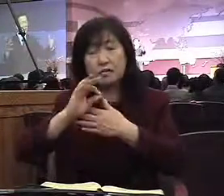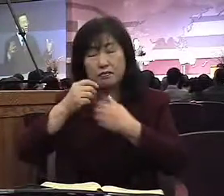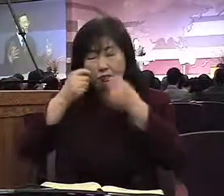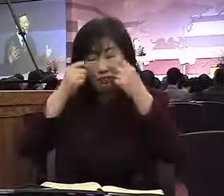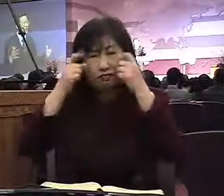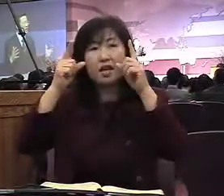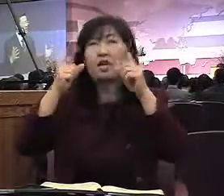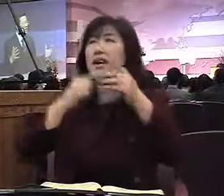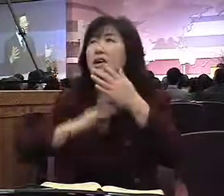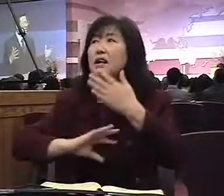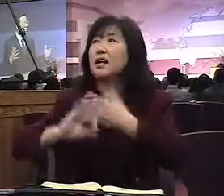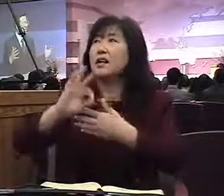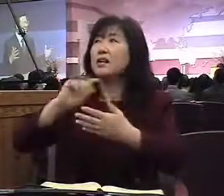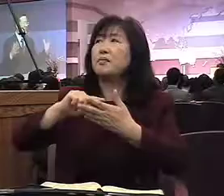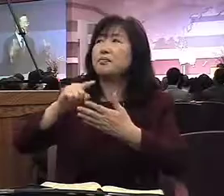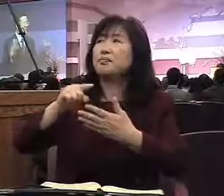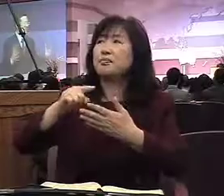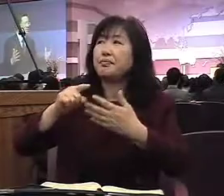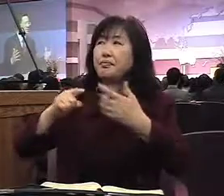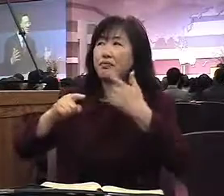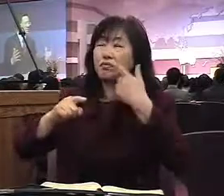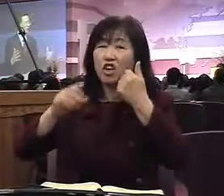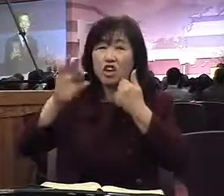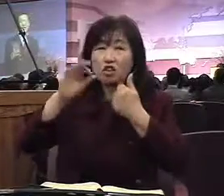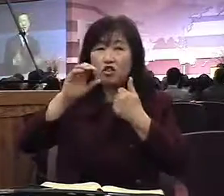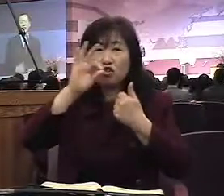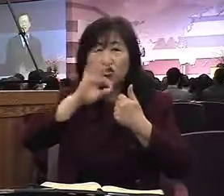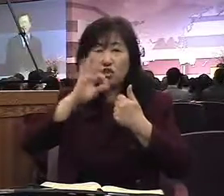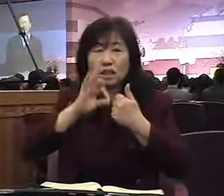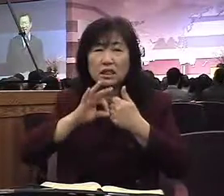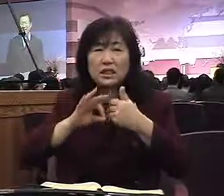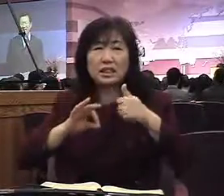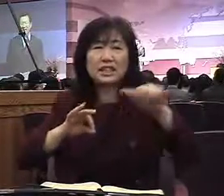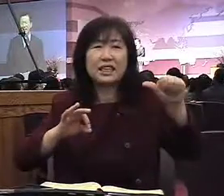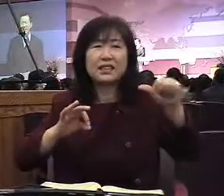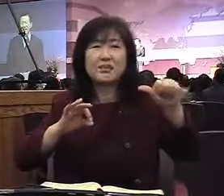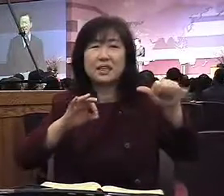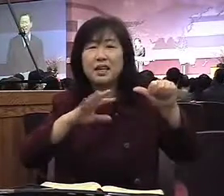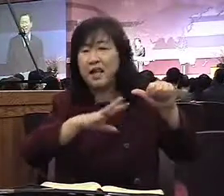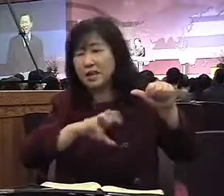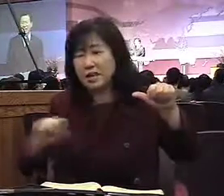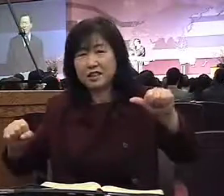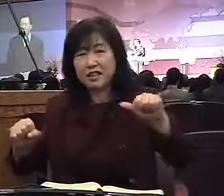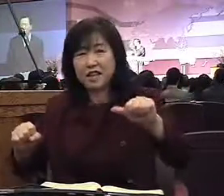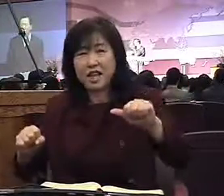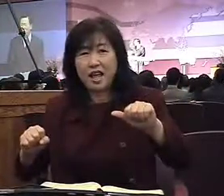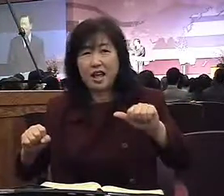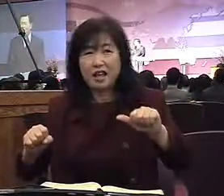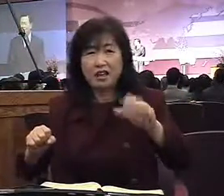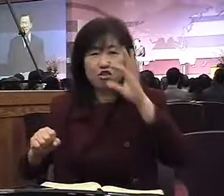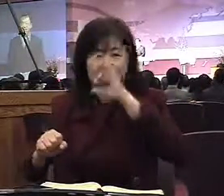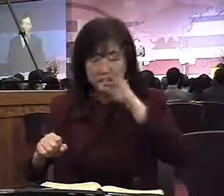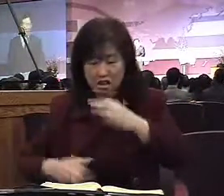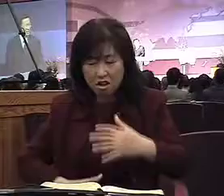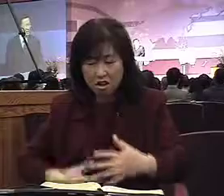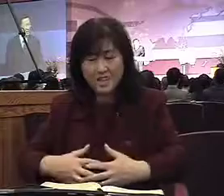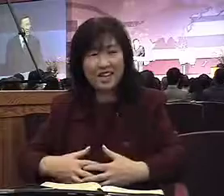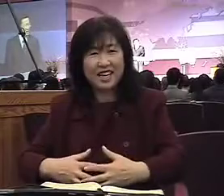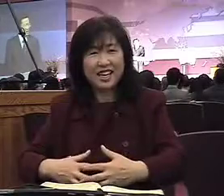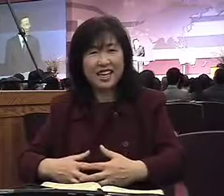어미돼지 5마리를 뺏어왔는데 그 돼지들이 전부 새끼를 낳는데 평균 17마리씩